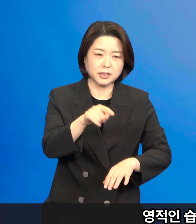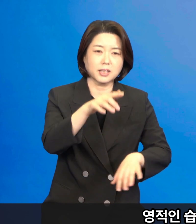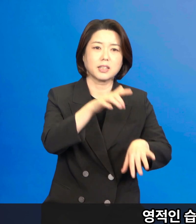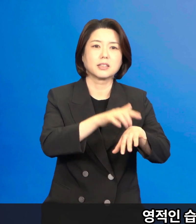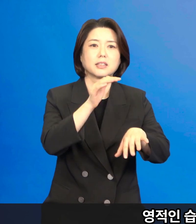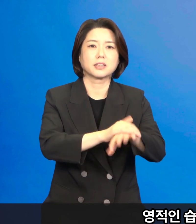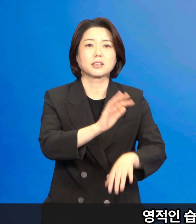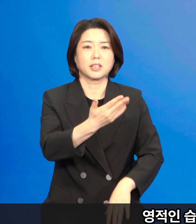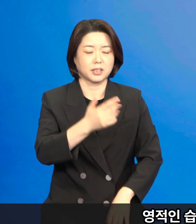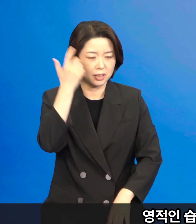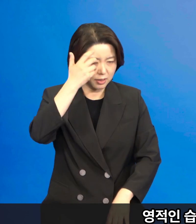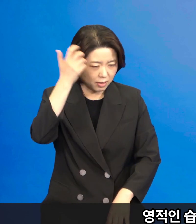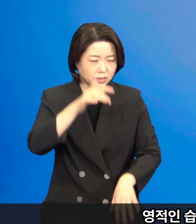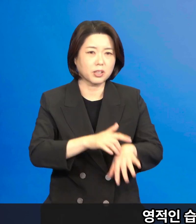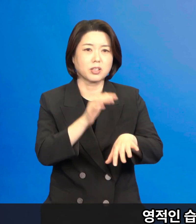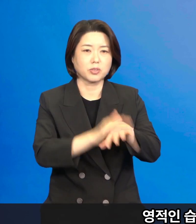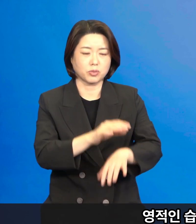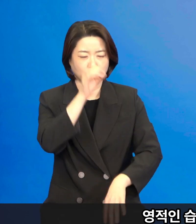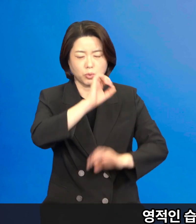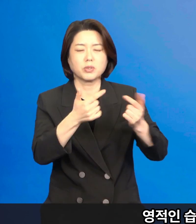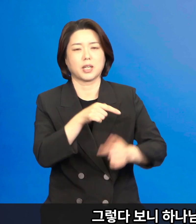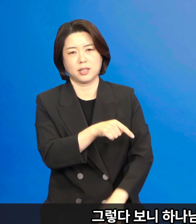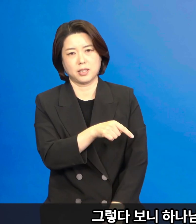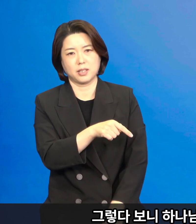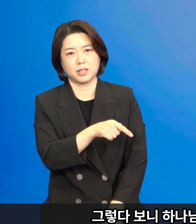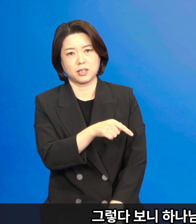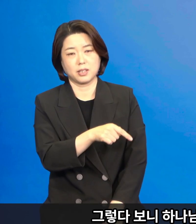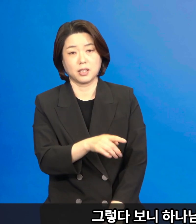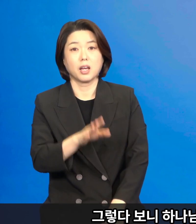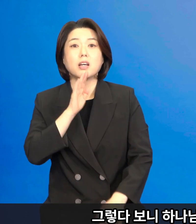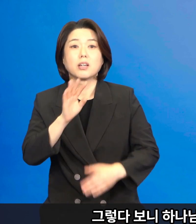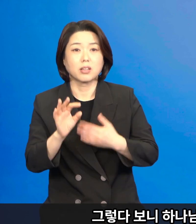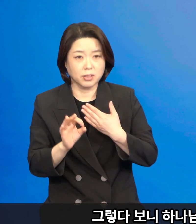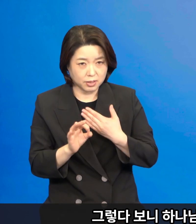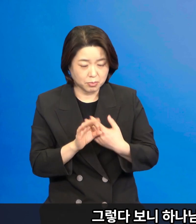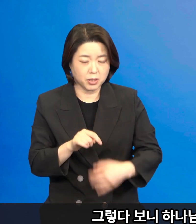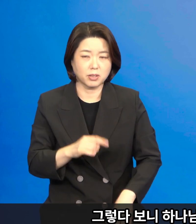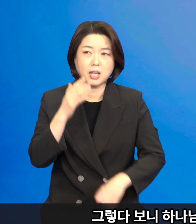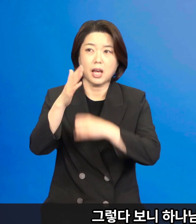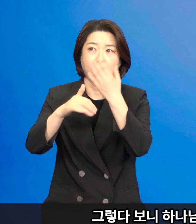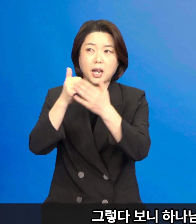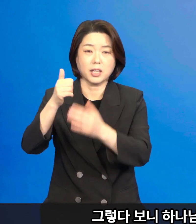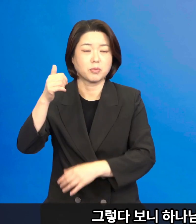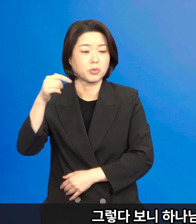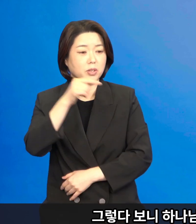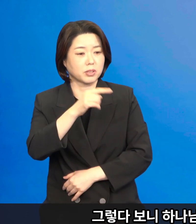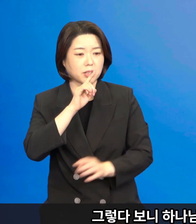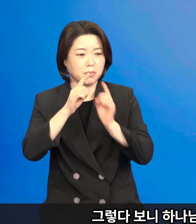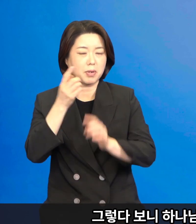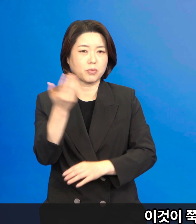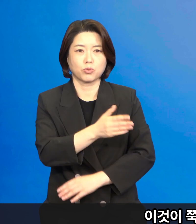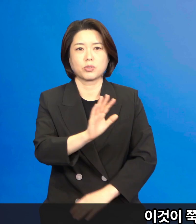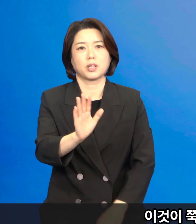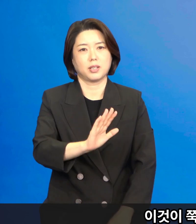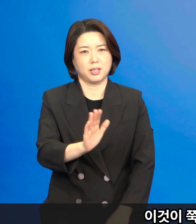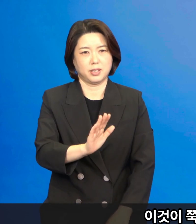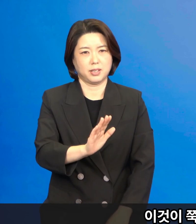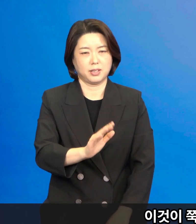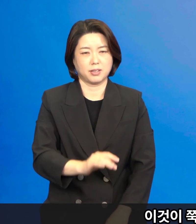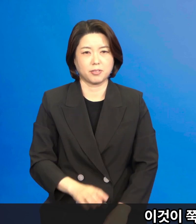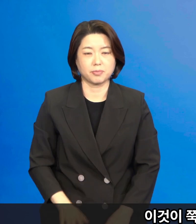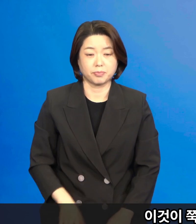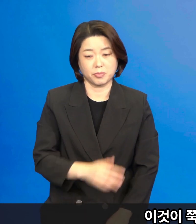습관이었어요. 영적인 습관, 안 좋은 습관이죠. 그렇다 보니 하나님도 그에게 말씀하지 않습니다. 이것이